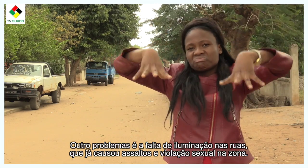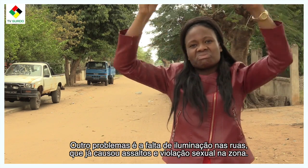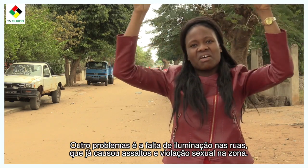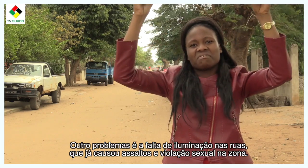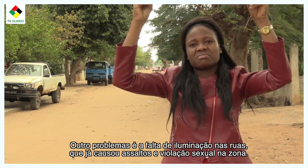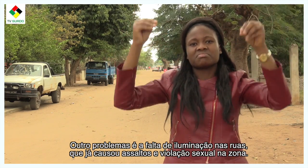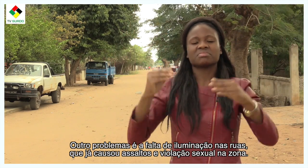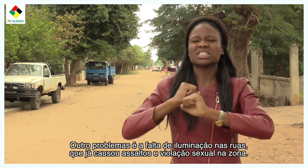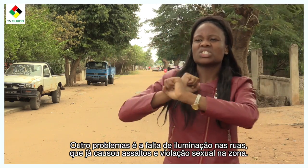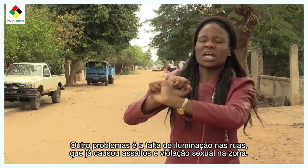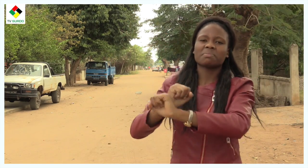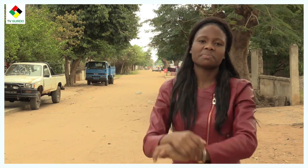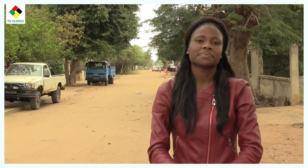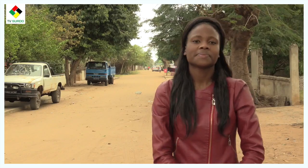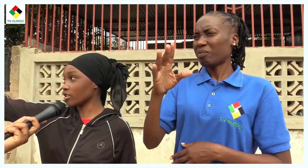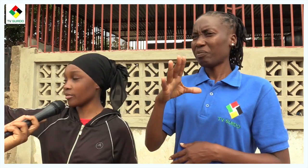zona